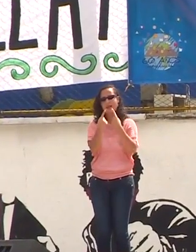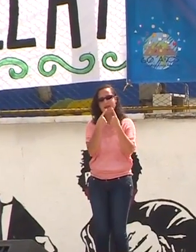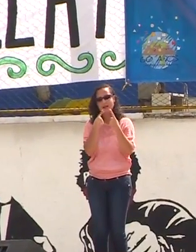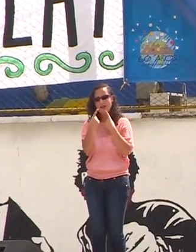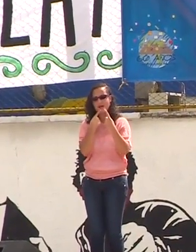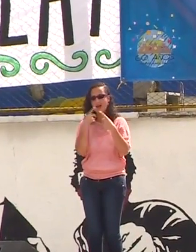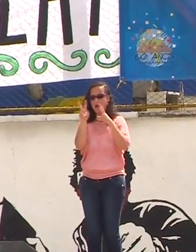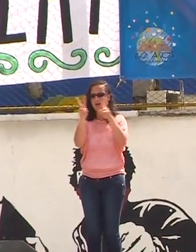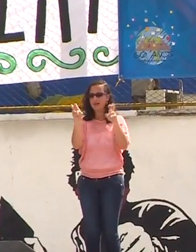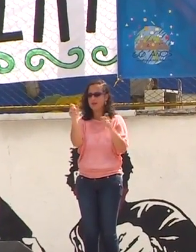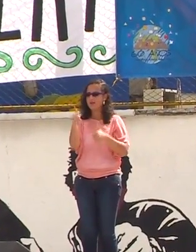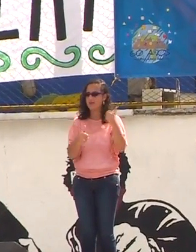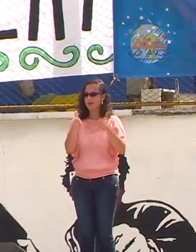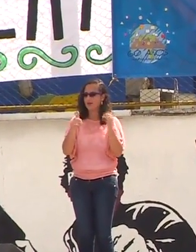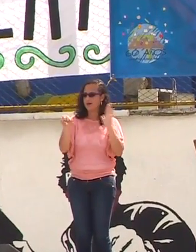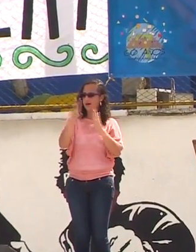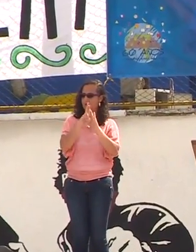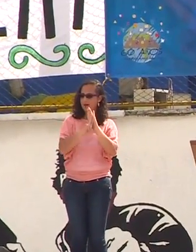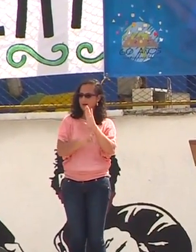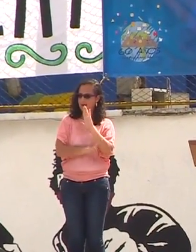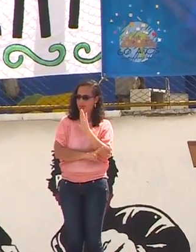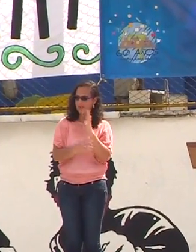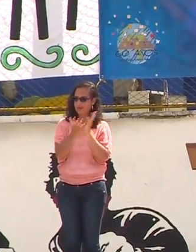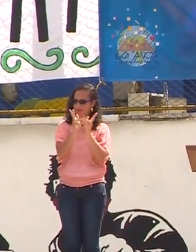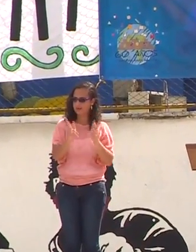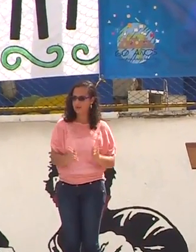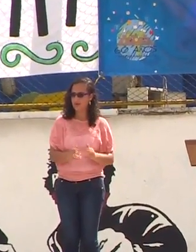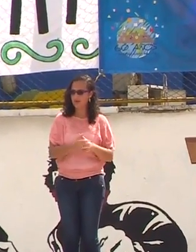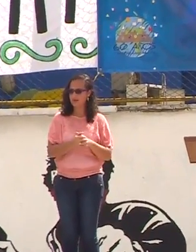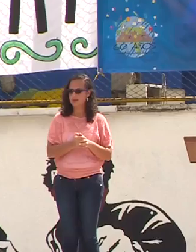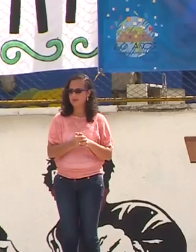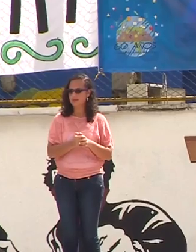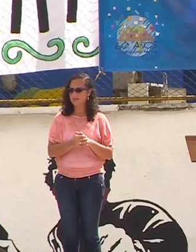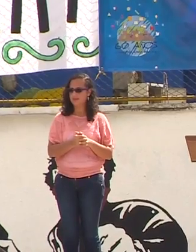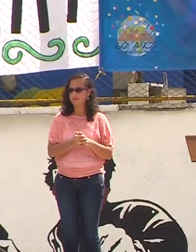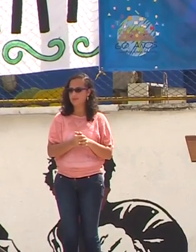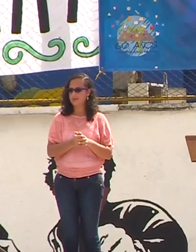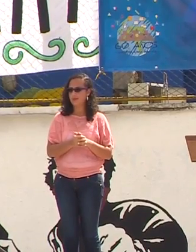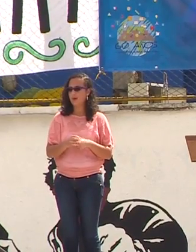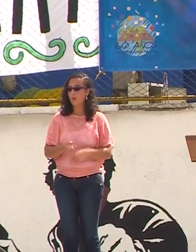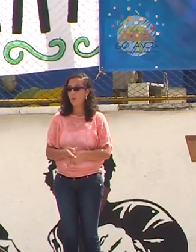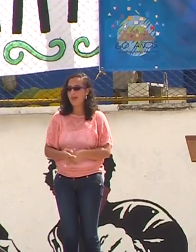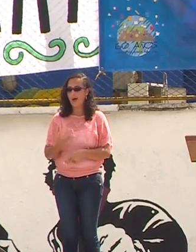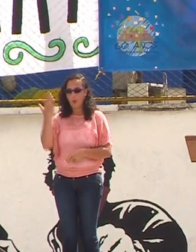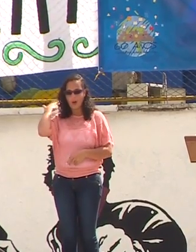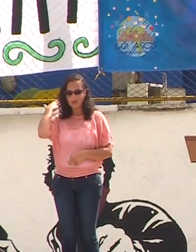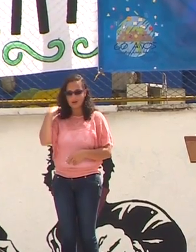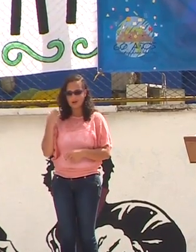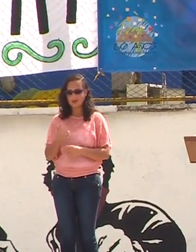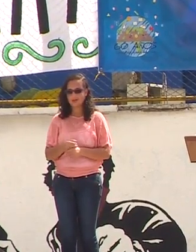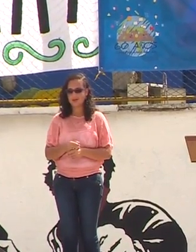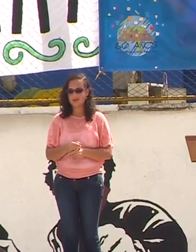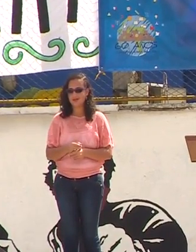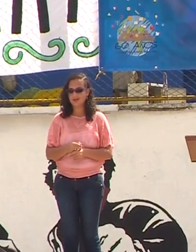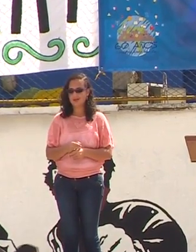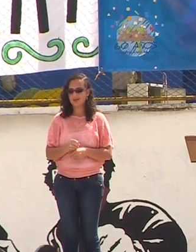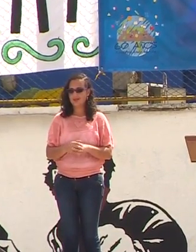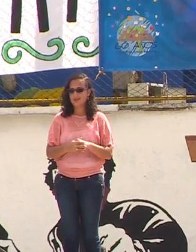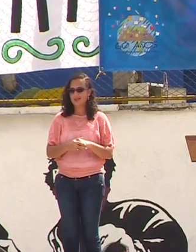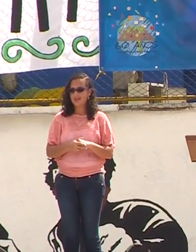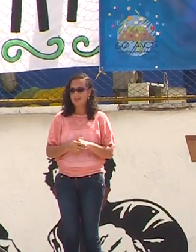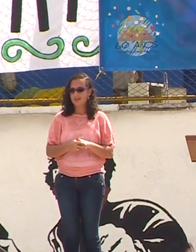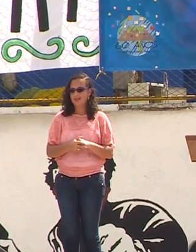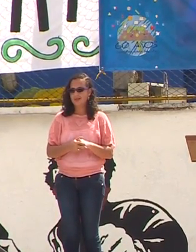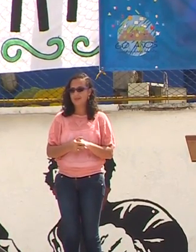estudiantil. Exhorto a que entre todas y todos nos tracemos una nueva ruta